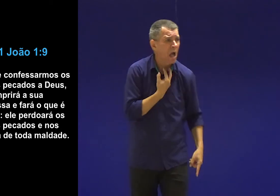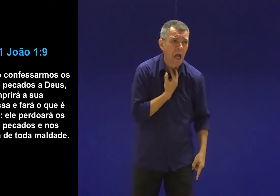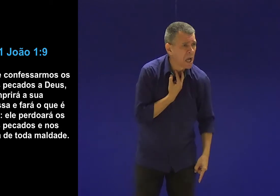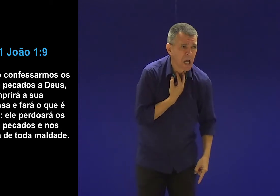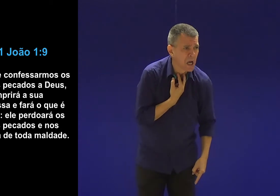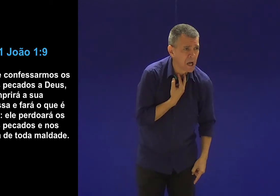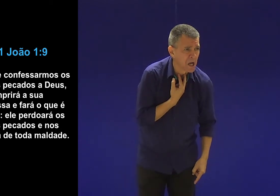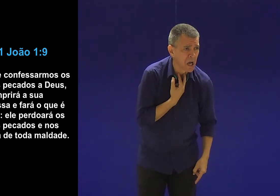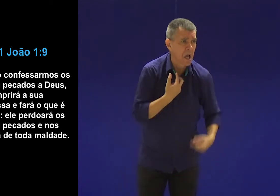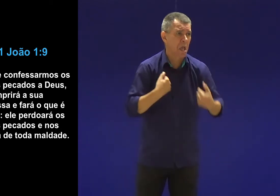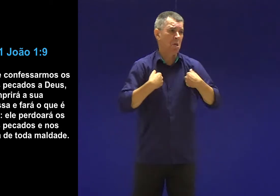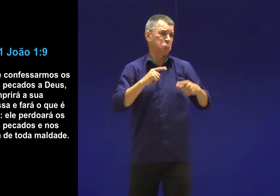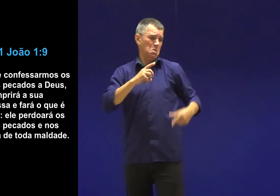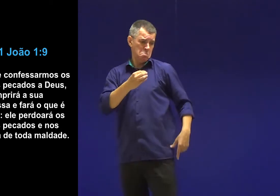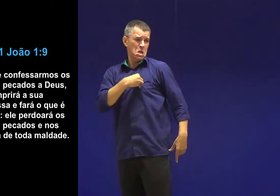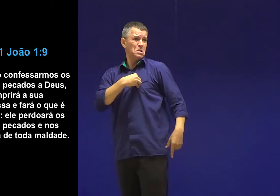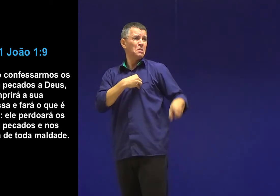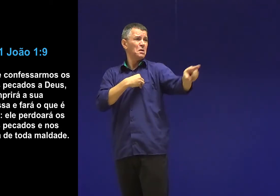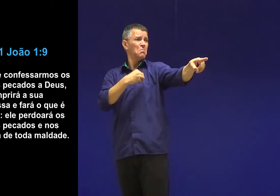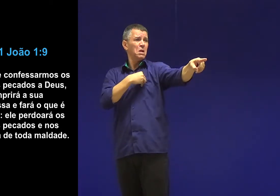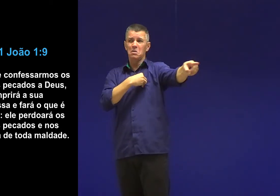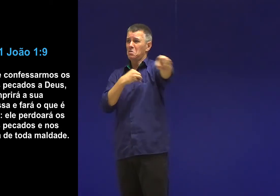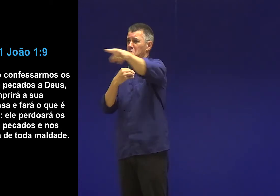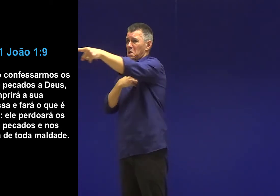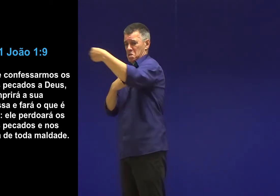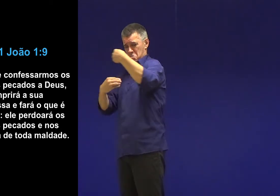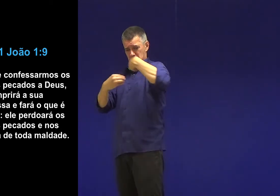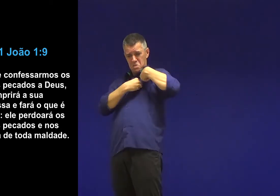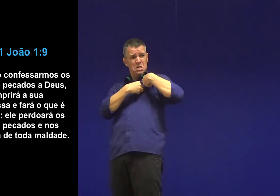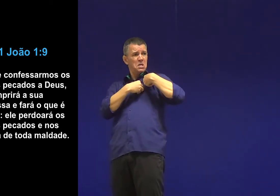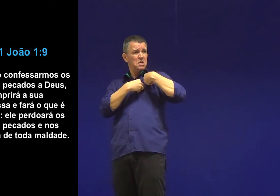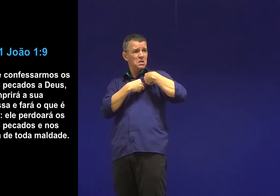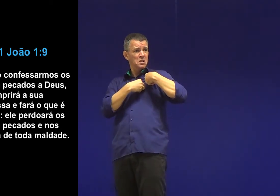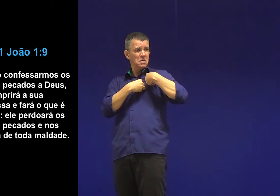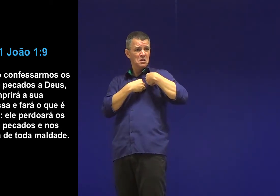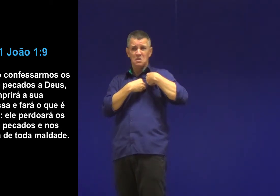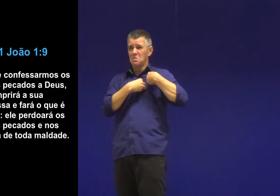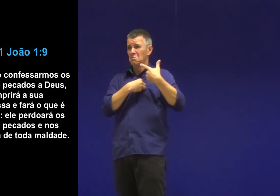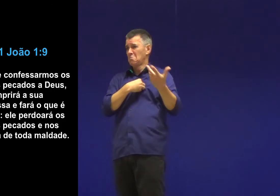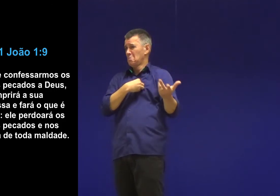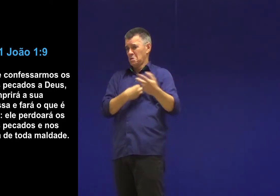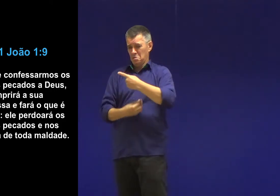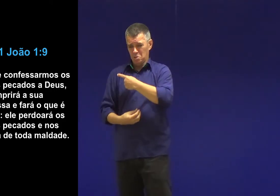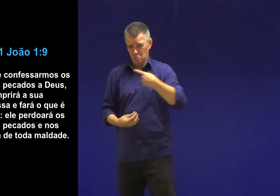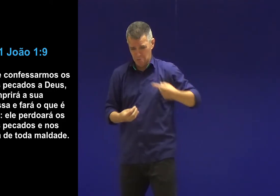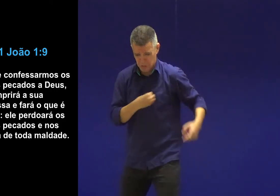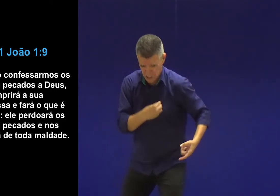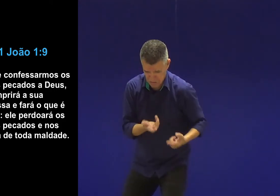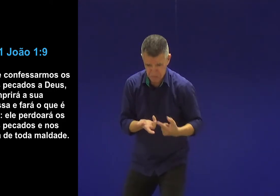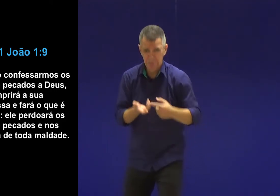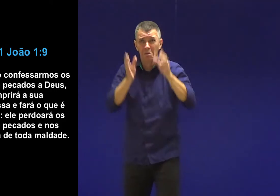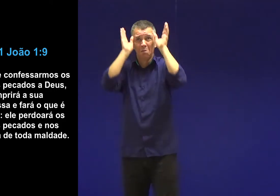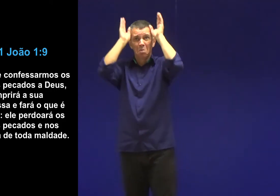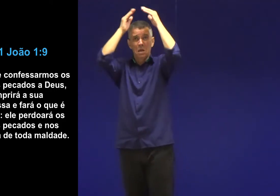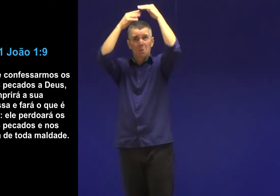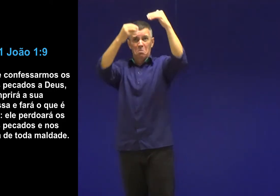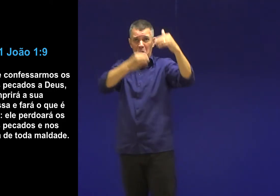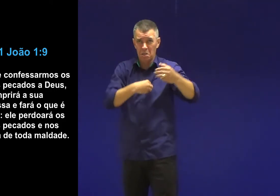Mas eu quero que você saiba uma coisa: eu não posso te julgar, porque todos nós somos pecadores. Você é pecador, eu sou pecador,